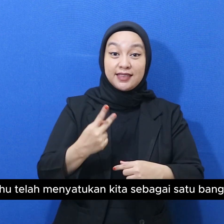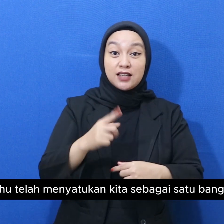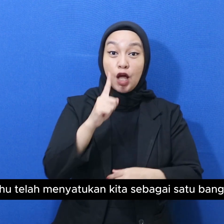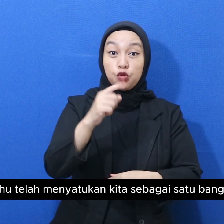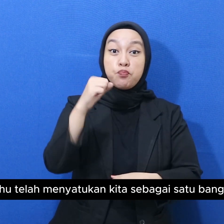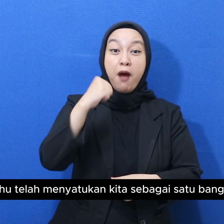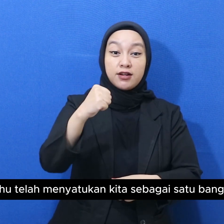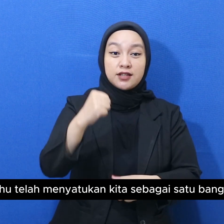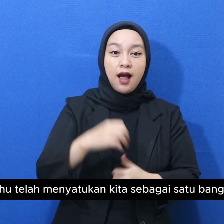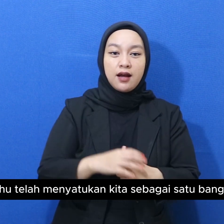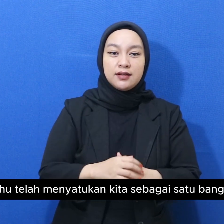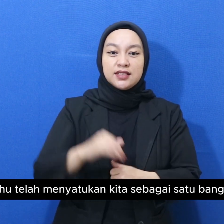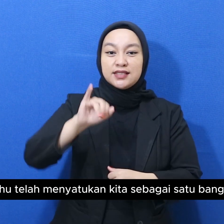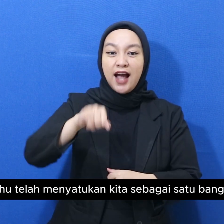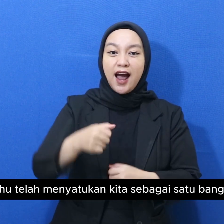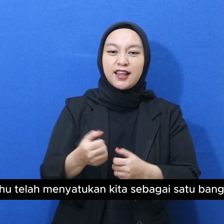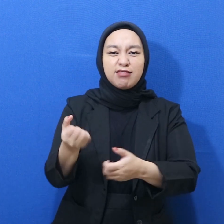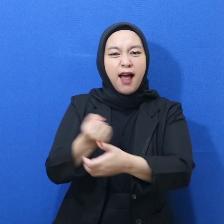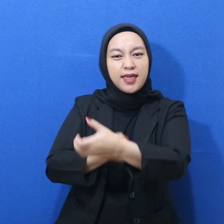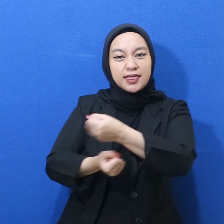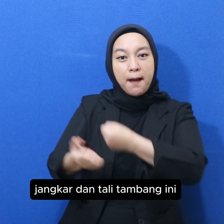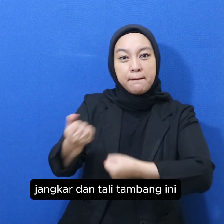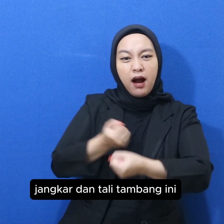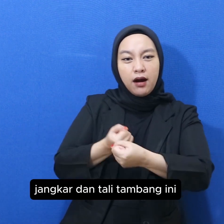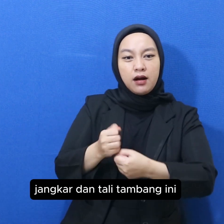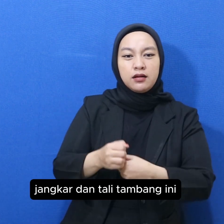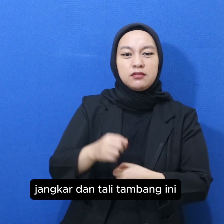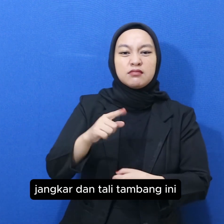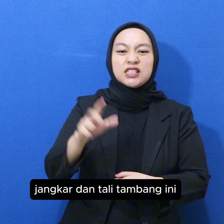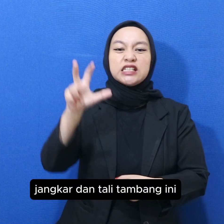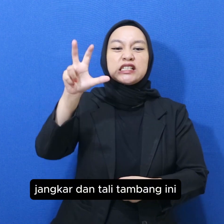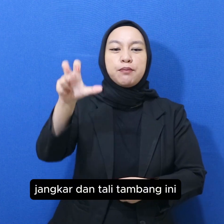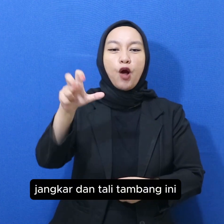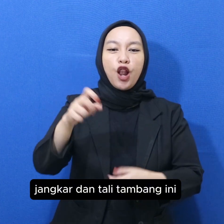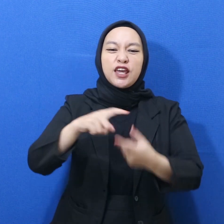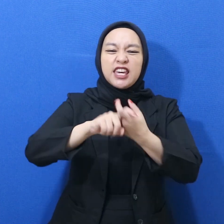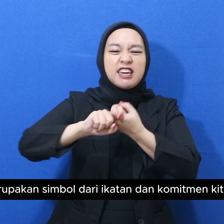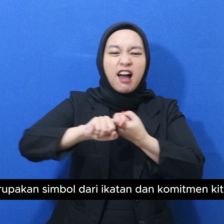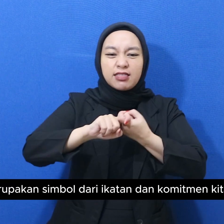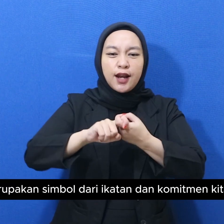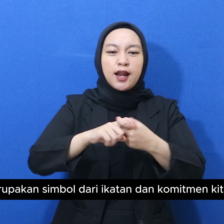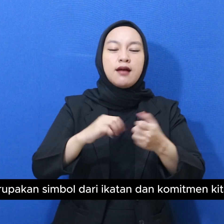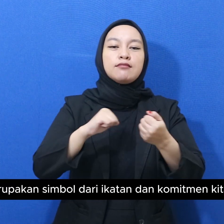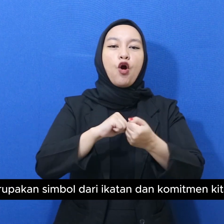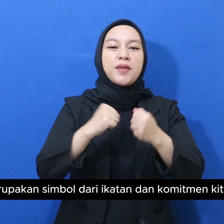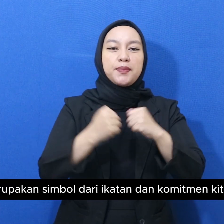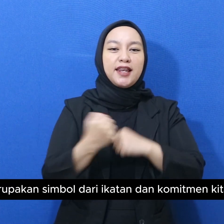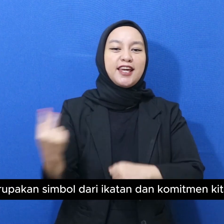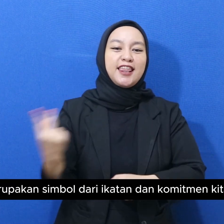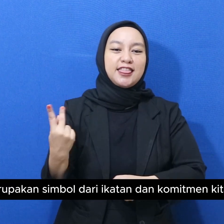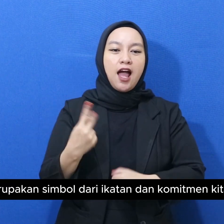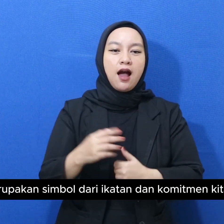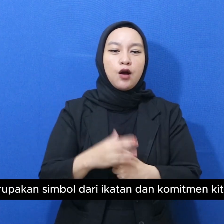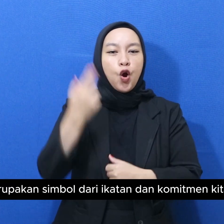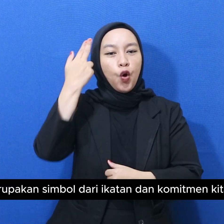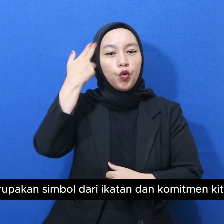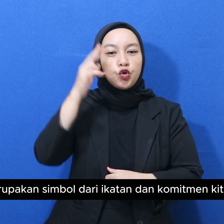satu bangsa, jangkar dan tali tambang ini merupakan simbol dari ikatan dan komitmen kita untuk